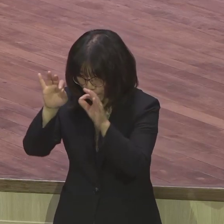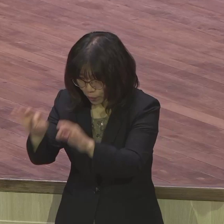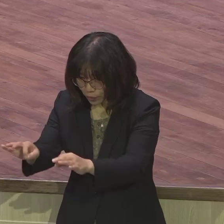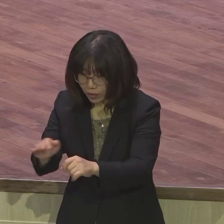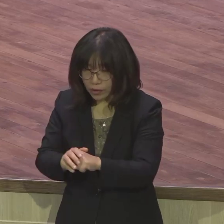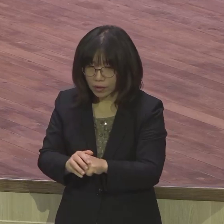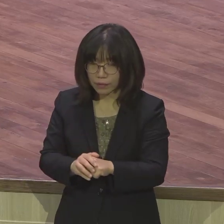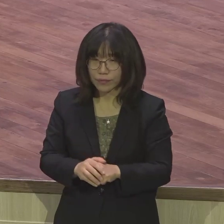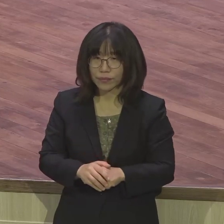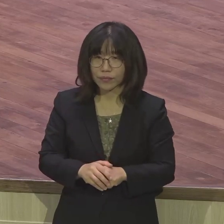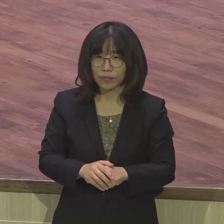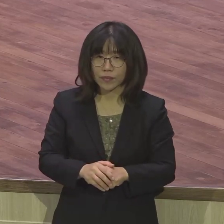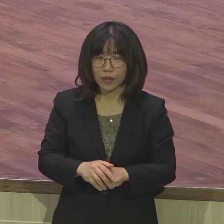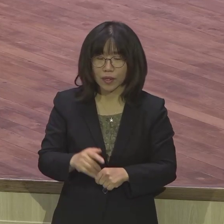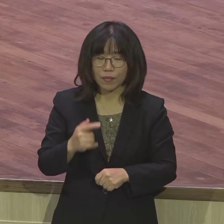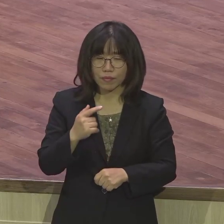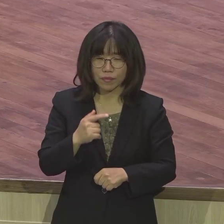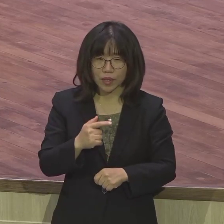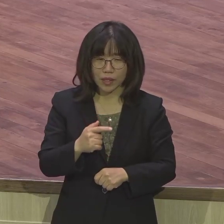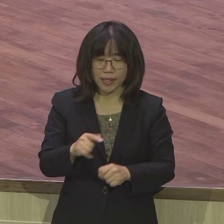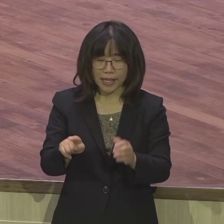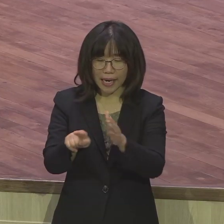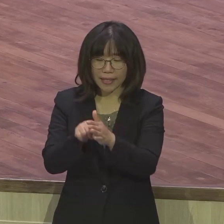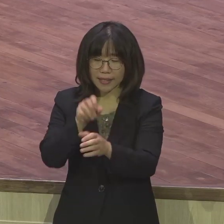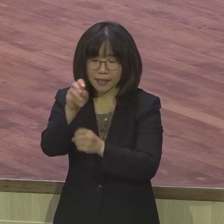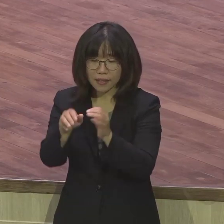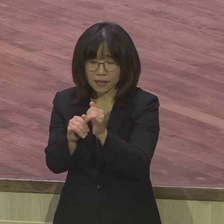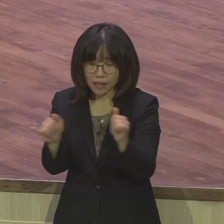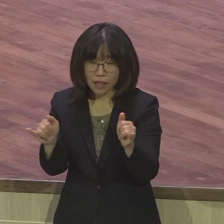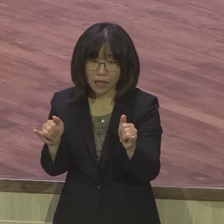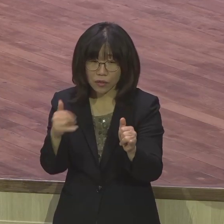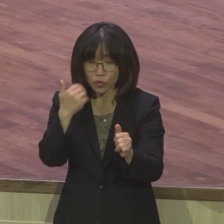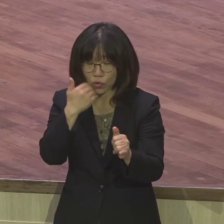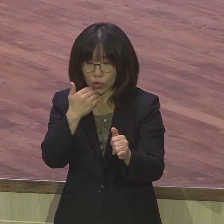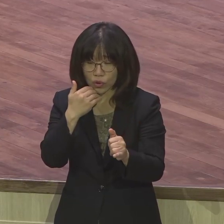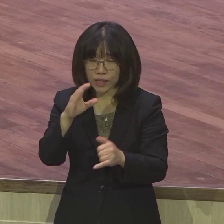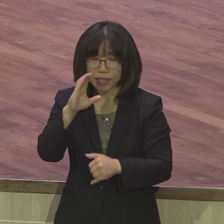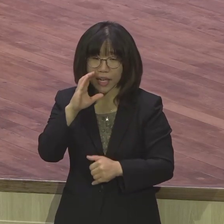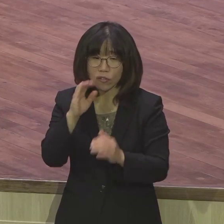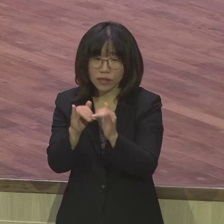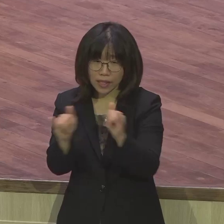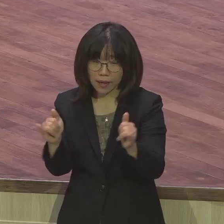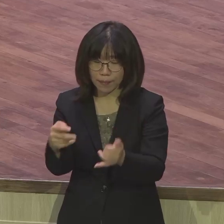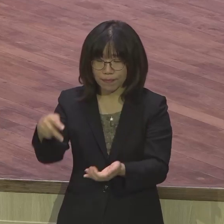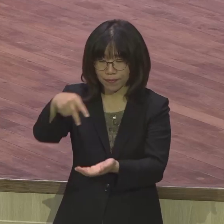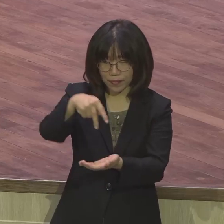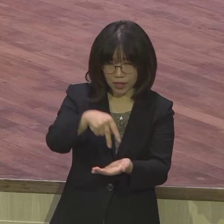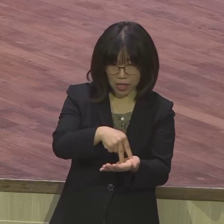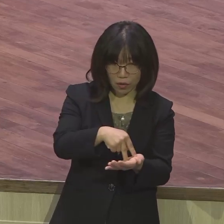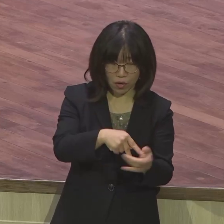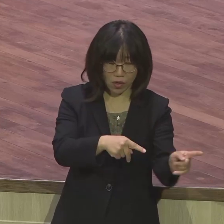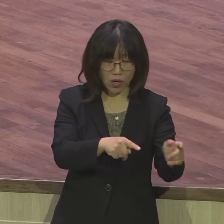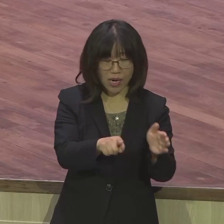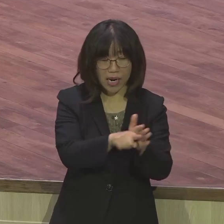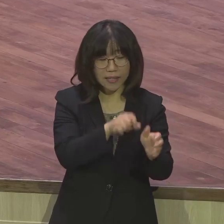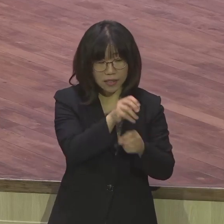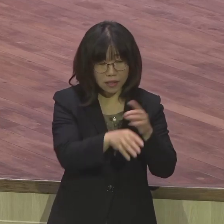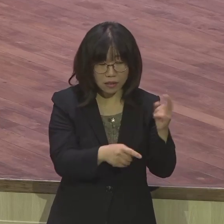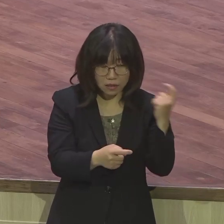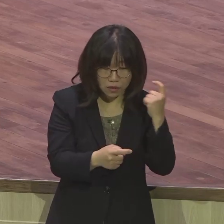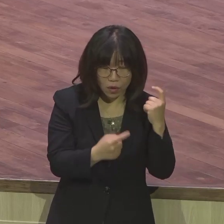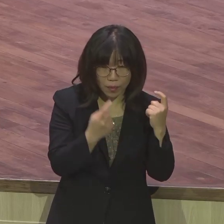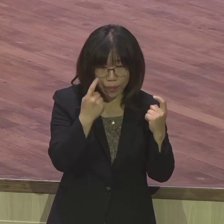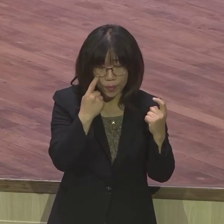목사님 오셨어요. 간증자를 세웠는데 한국 간증자는 제가 세웠고 태국 간증자는 이제 선교사님이 세웠는데 청년을